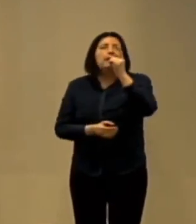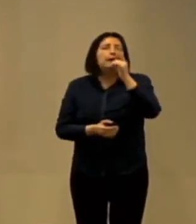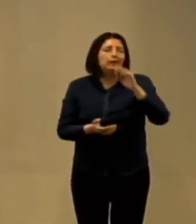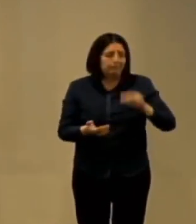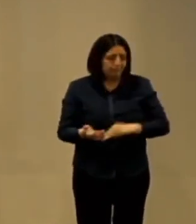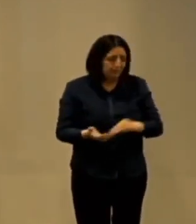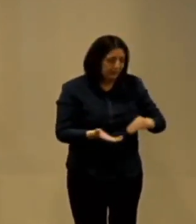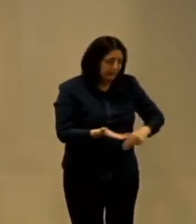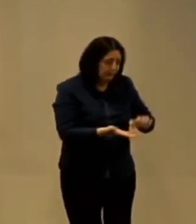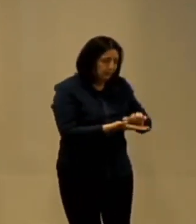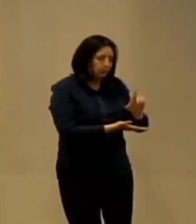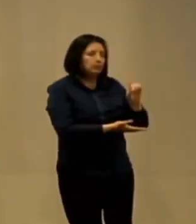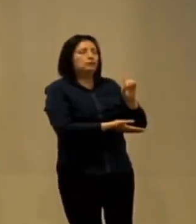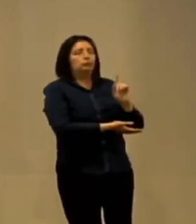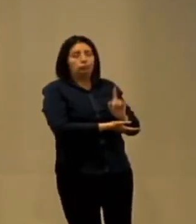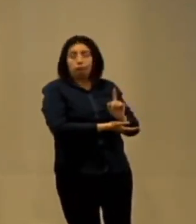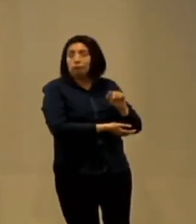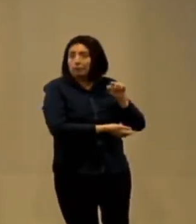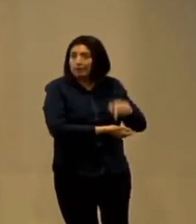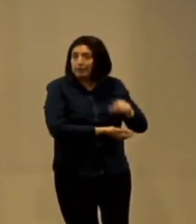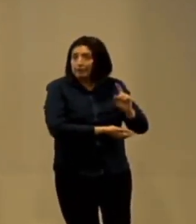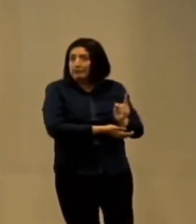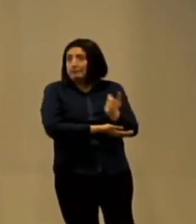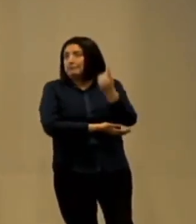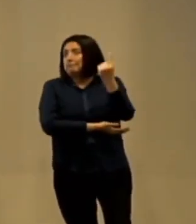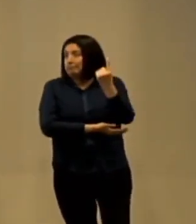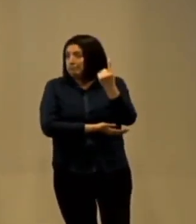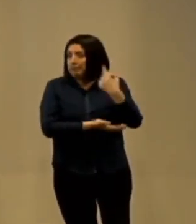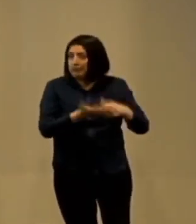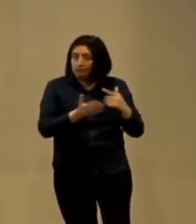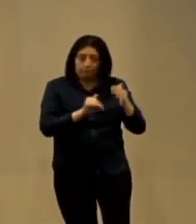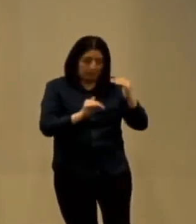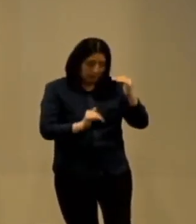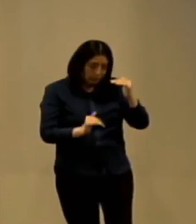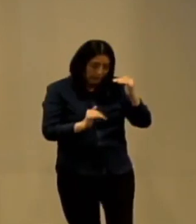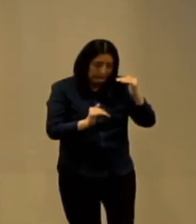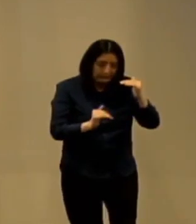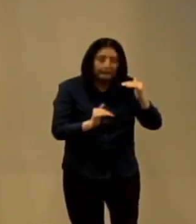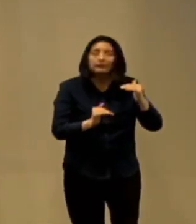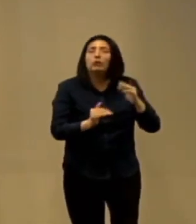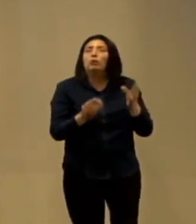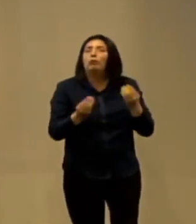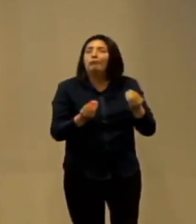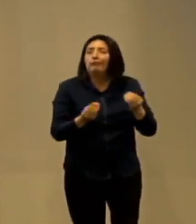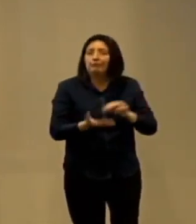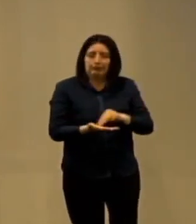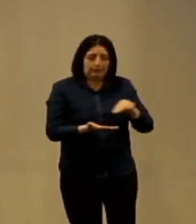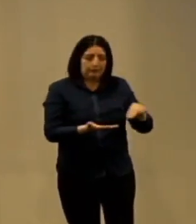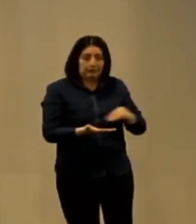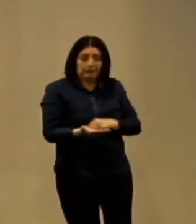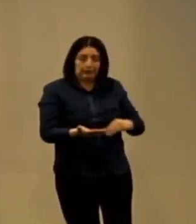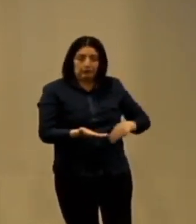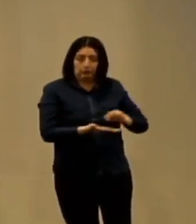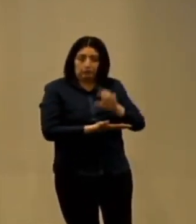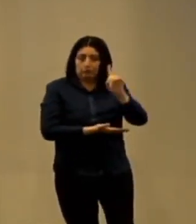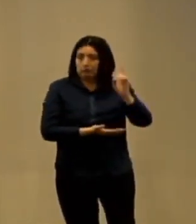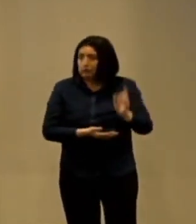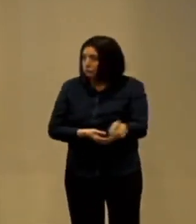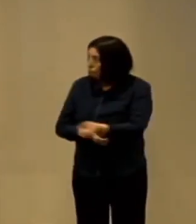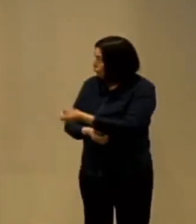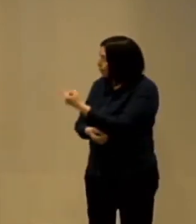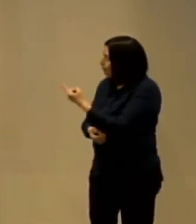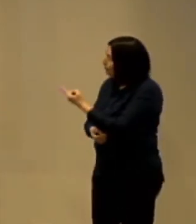educación. O sea, la primera brecha que tenemos que cerrar es con el sector de educación. El sector de